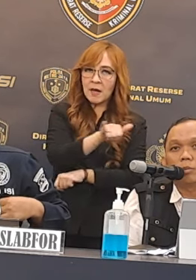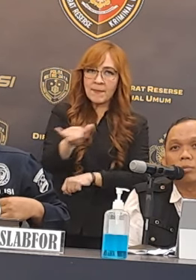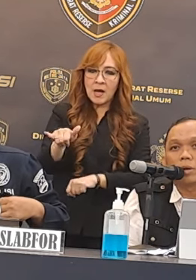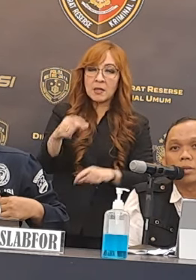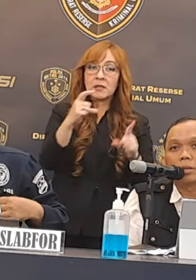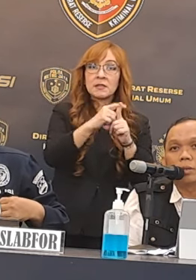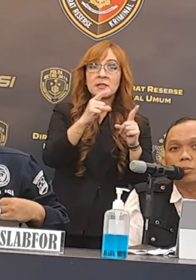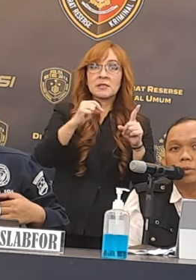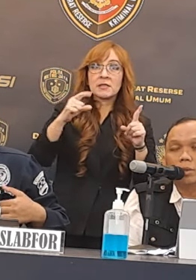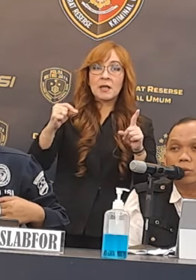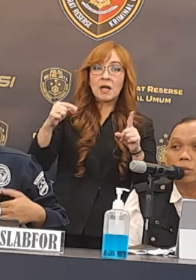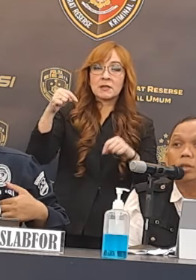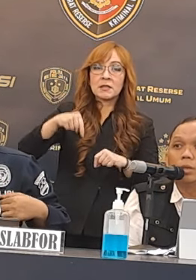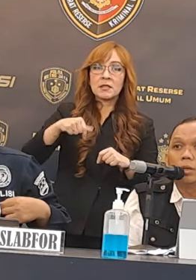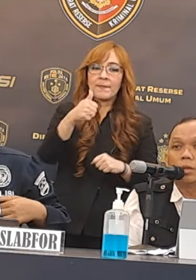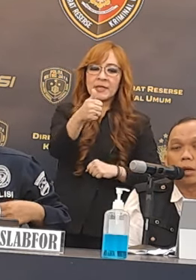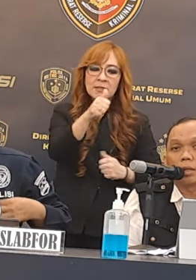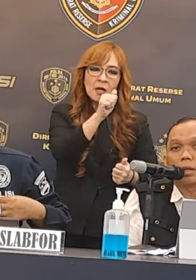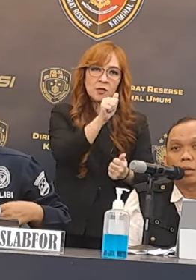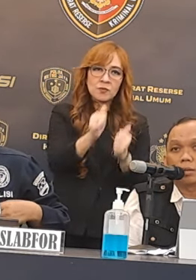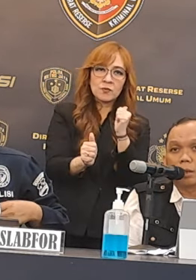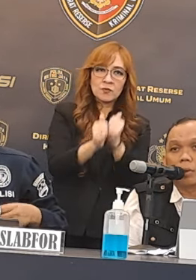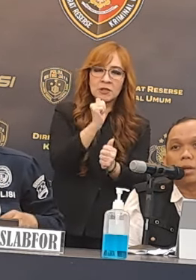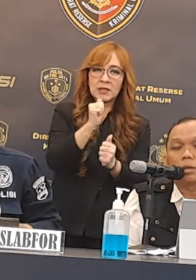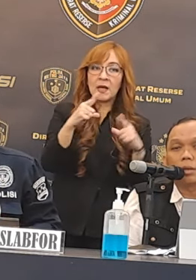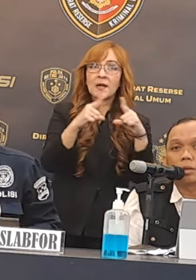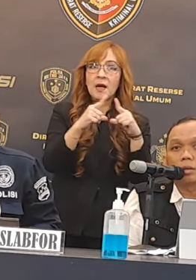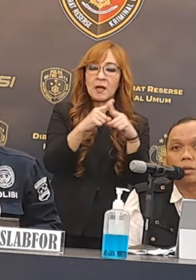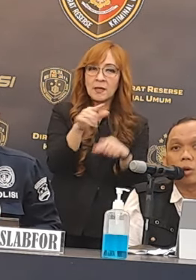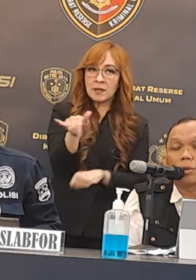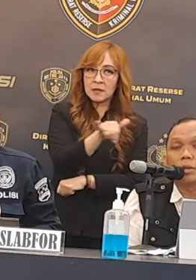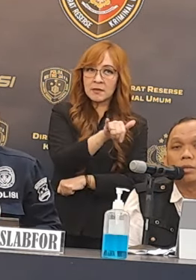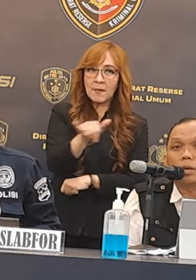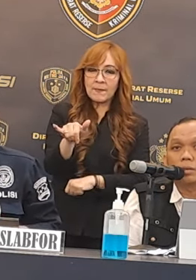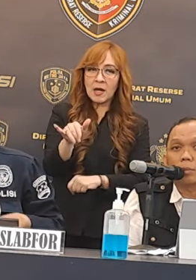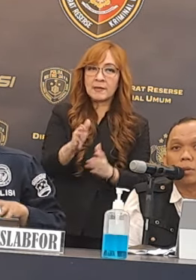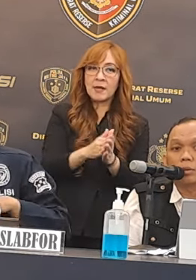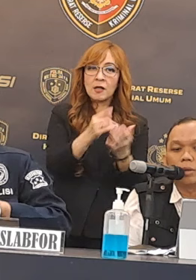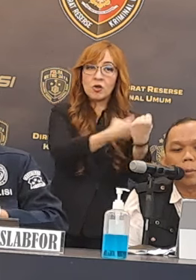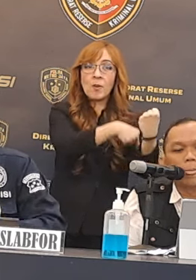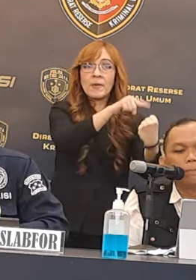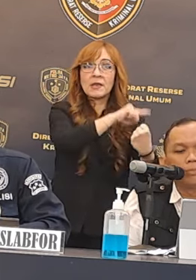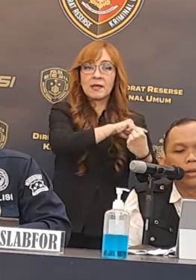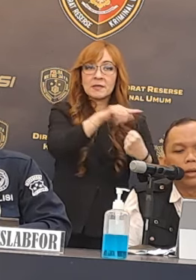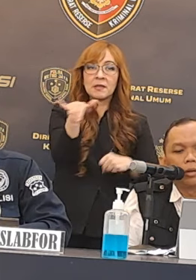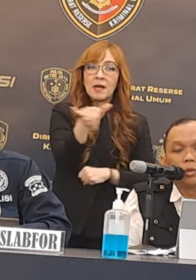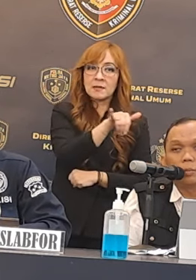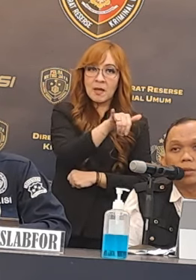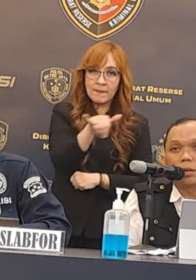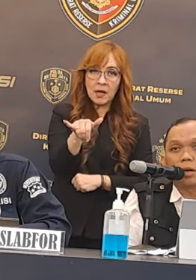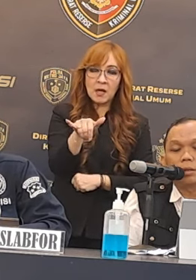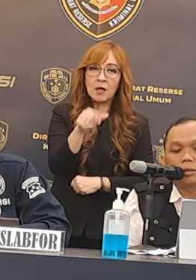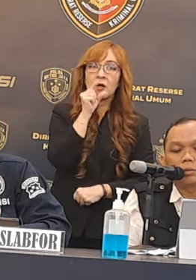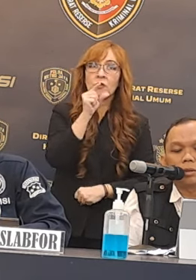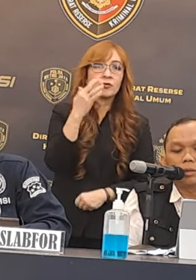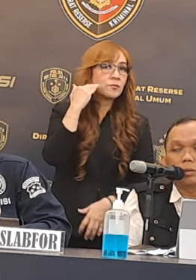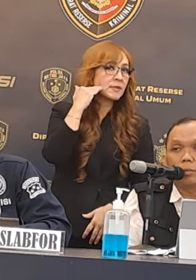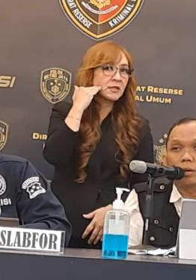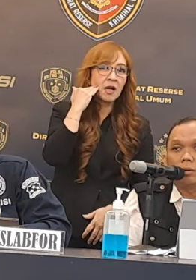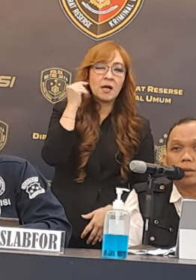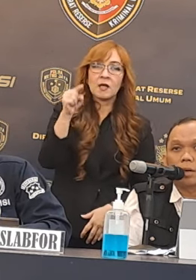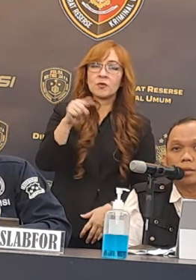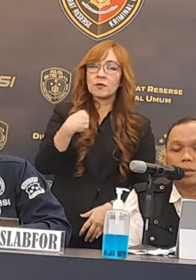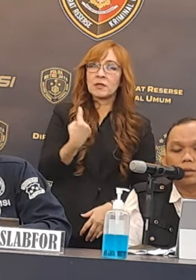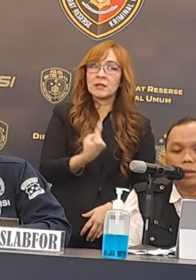digital forensik maupun forensik itu bisa diuji dengan alat yang sama dan kompetensi yang sama tentunya. Untuk menjaga hal tersebut, kita